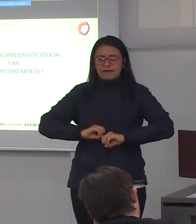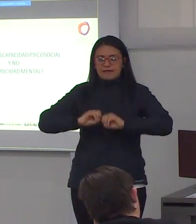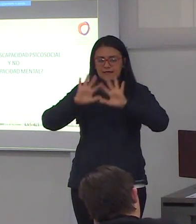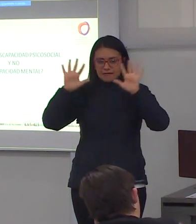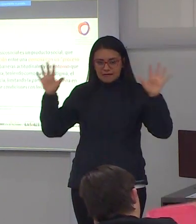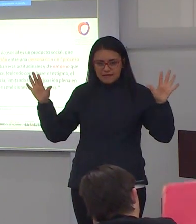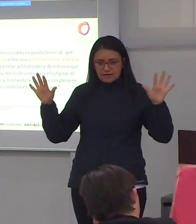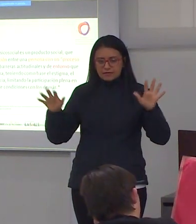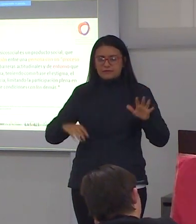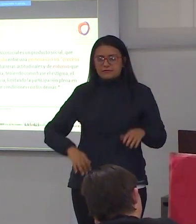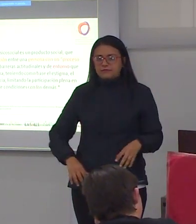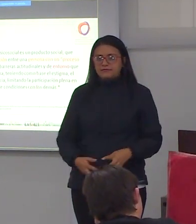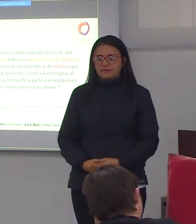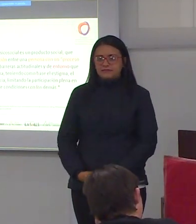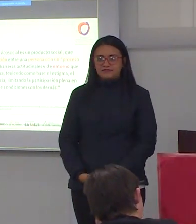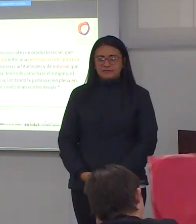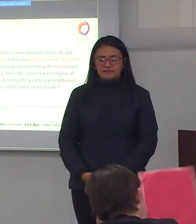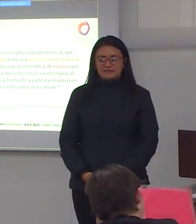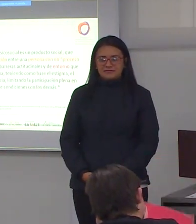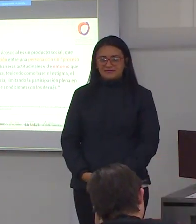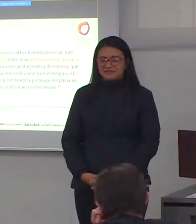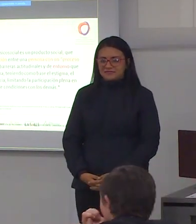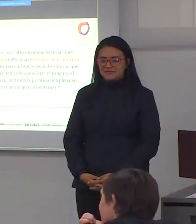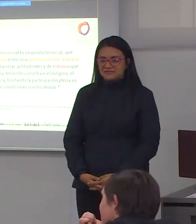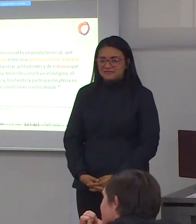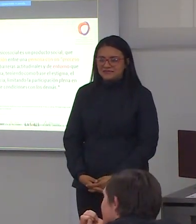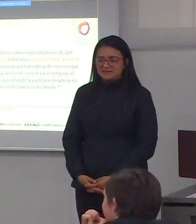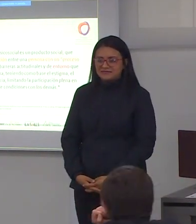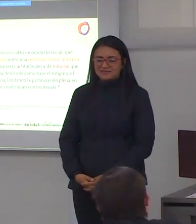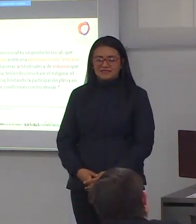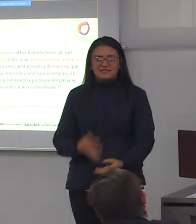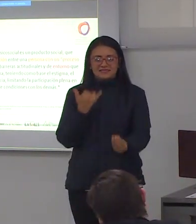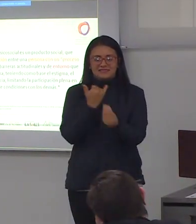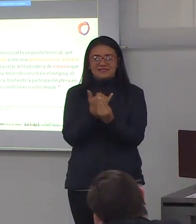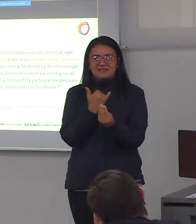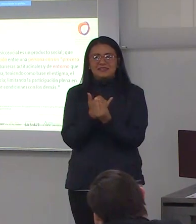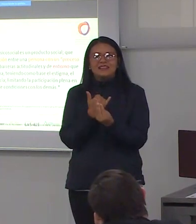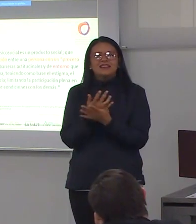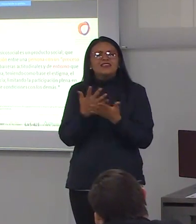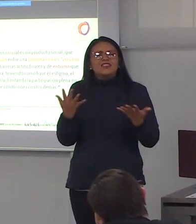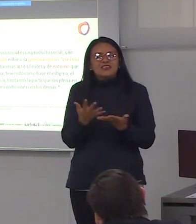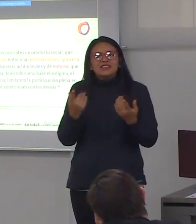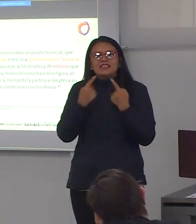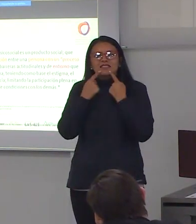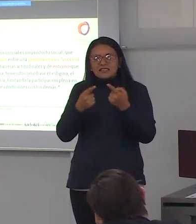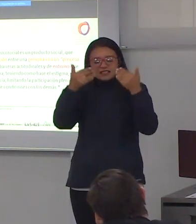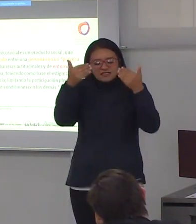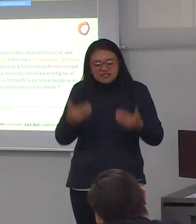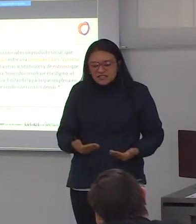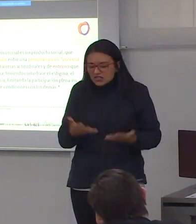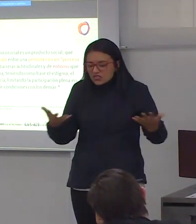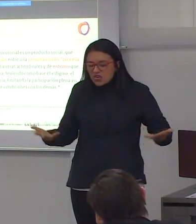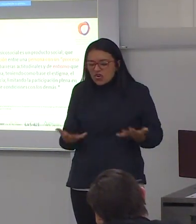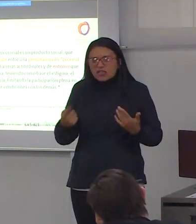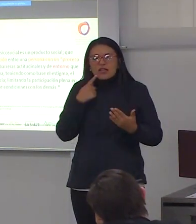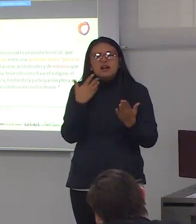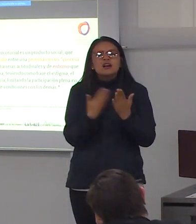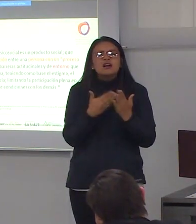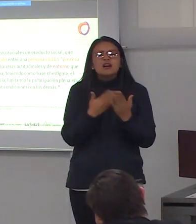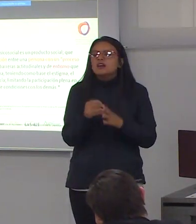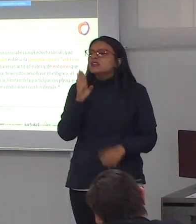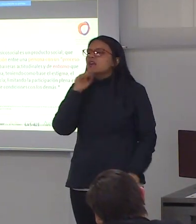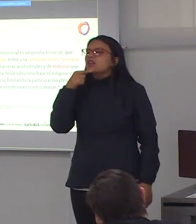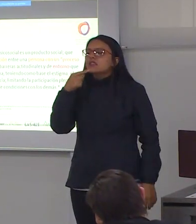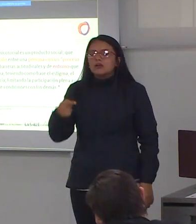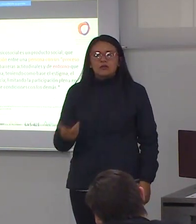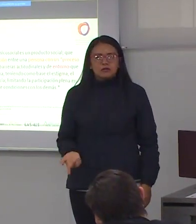tener en la cartilla definición puntual porque una de las grandes discusiones ¿pero en dónde dice qué es discapacidad psicosocial? ¿quién